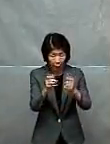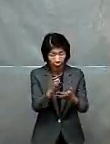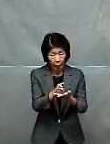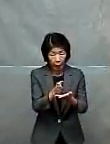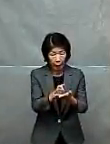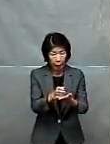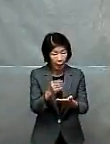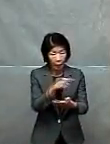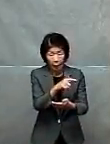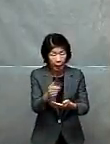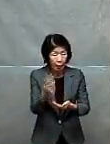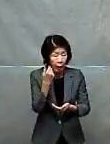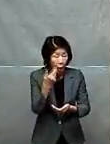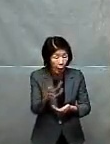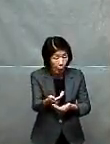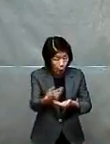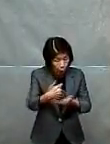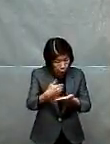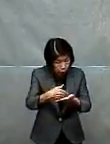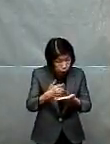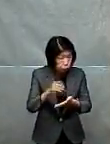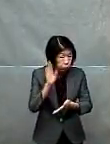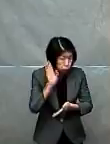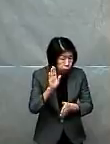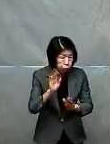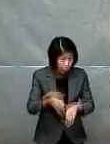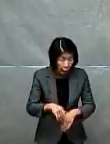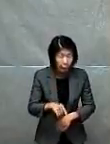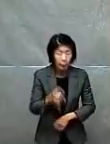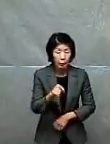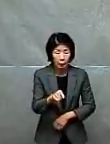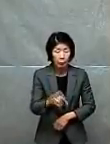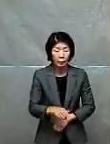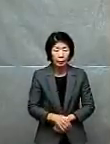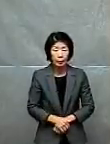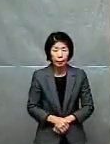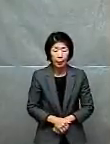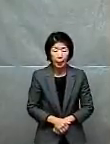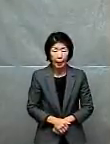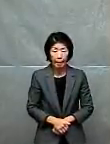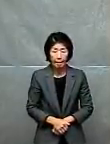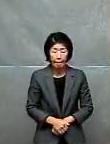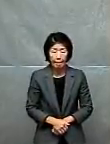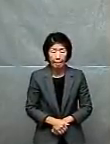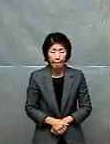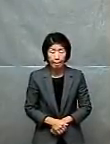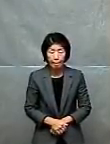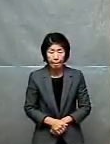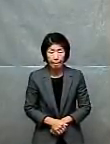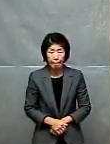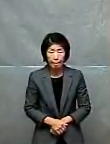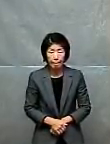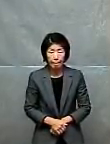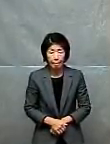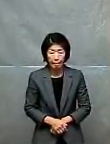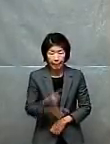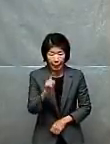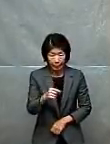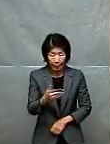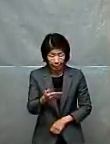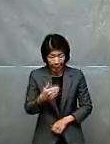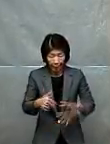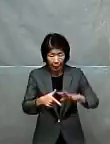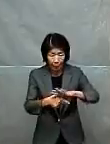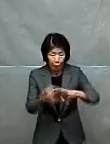ったということがありましたので、そういう特にあの文書でとかいうこ